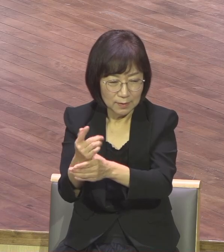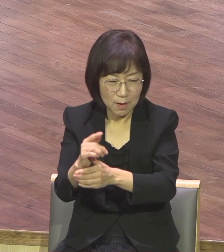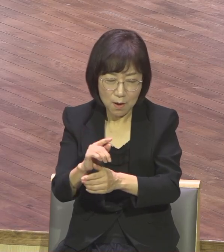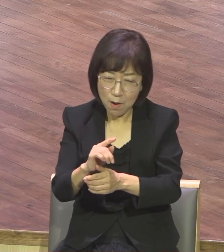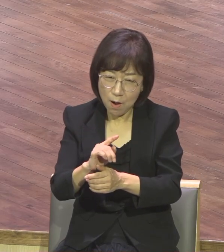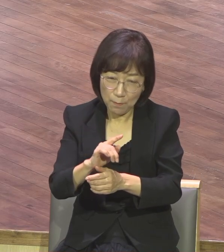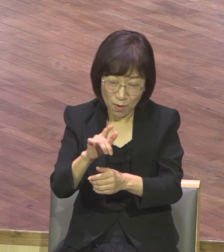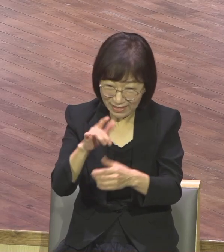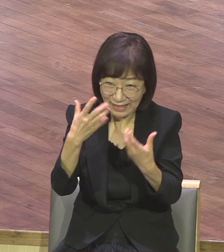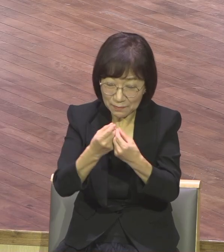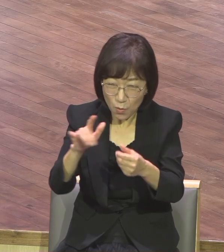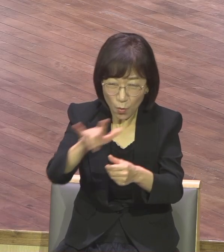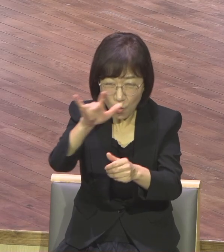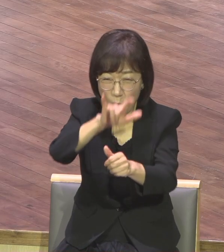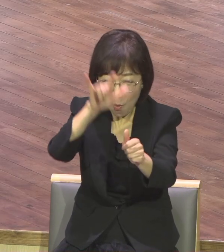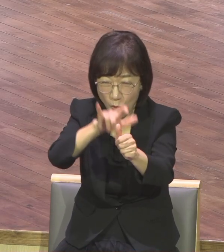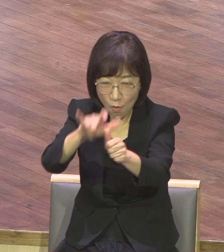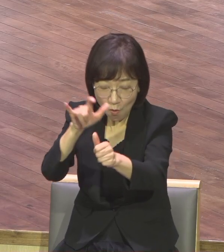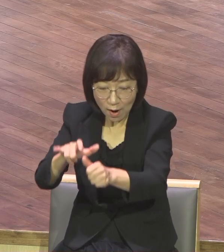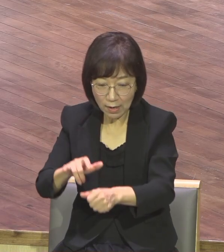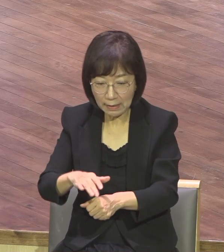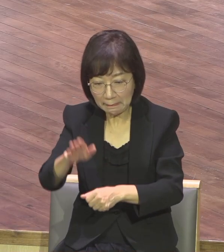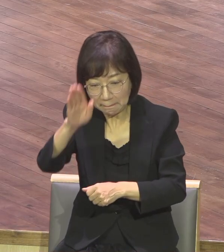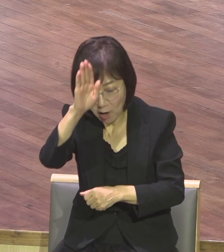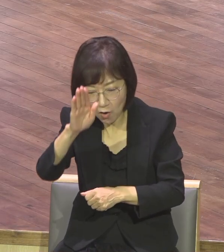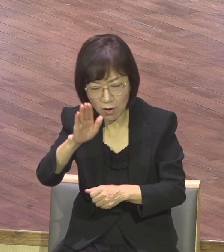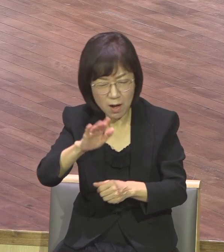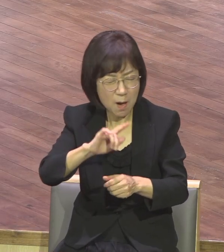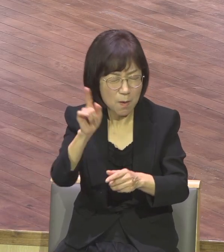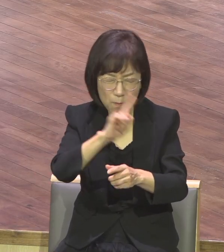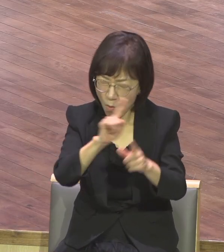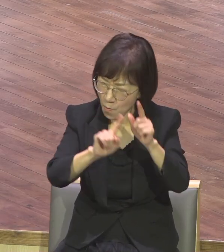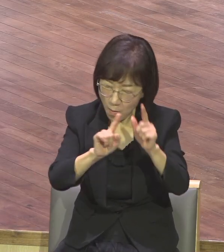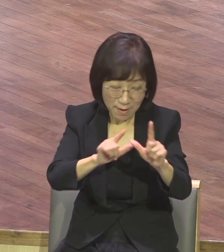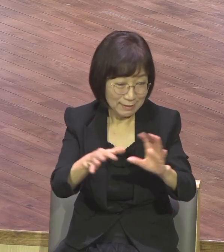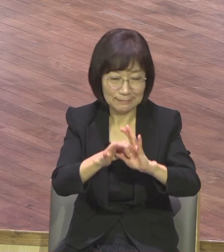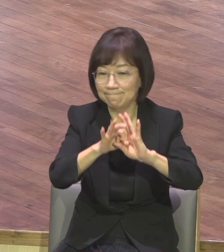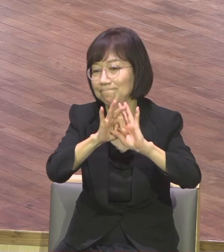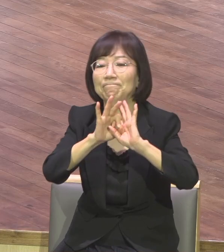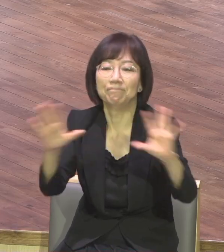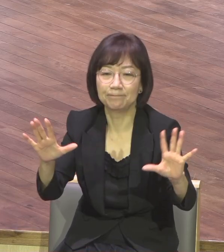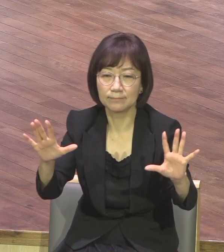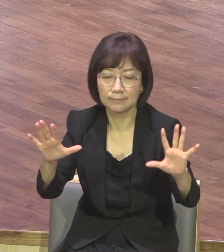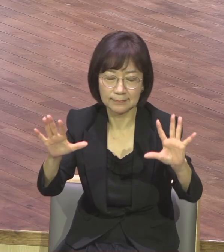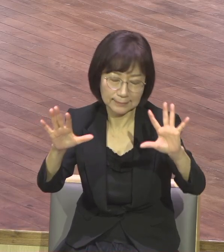어떤 코로나, 어떤 질병 상관없다.